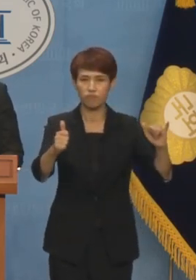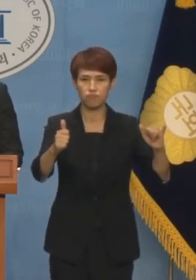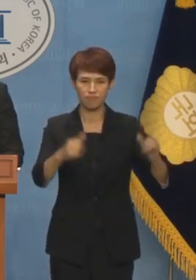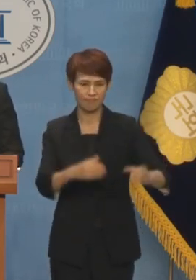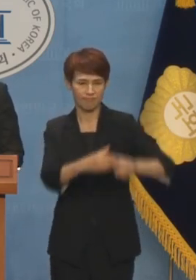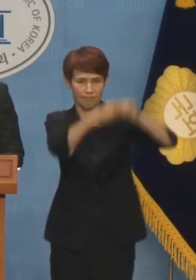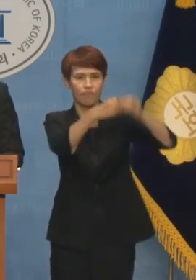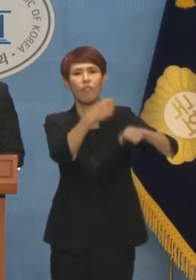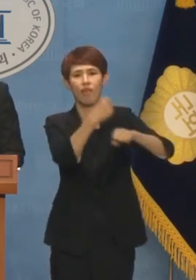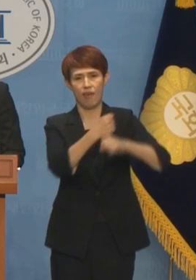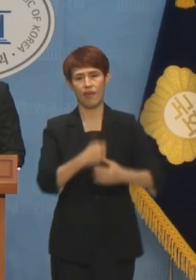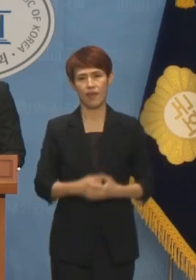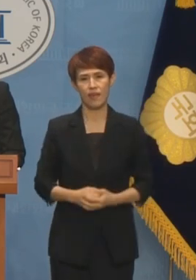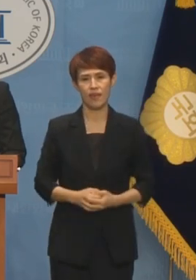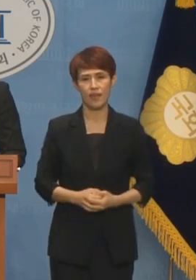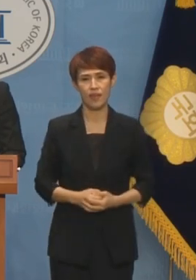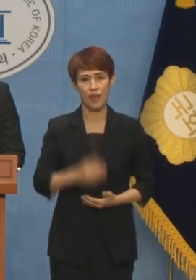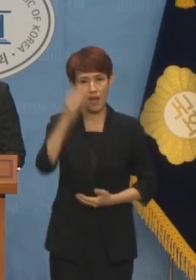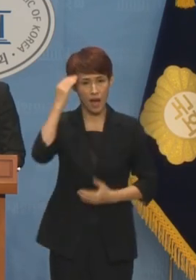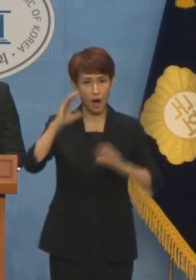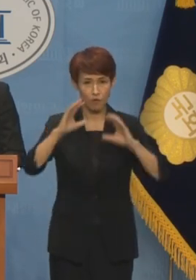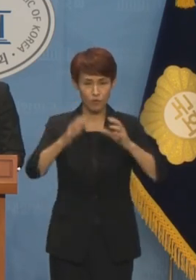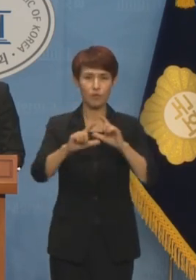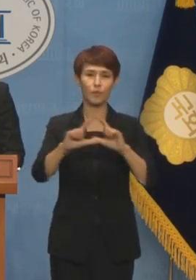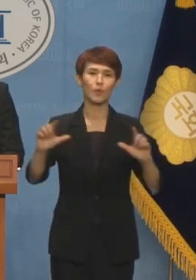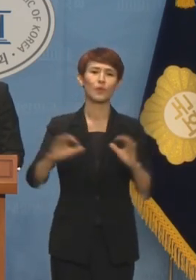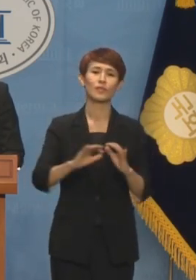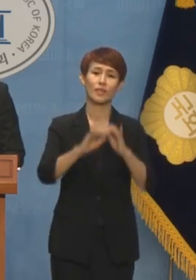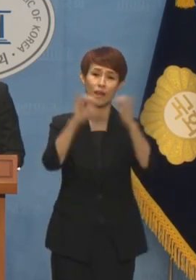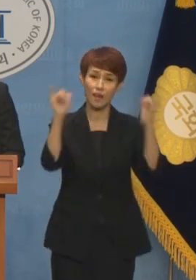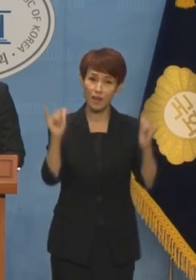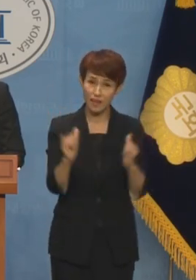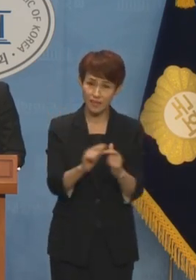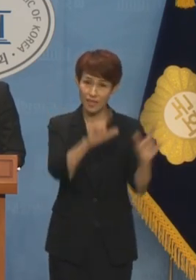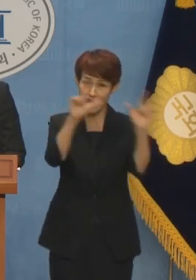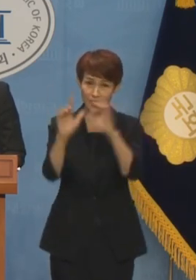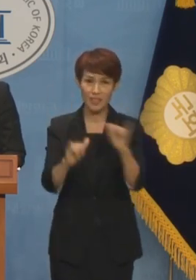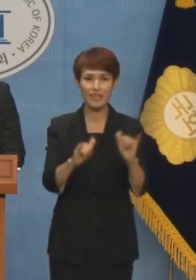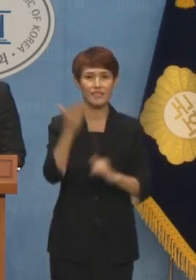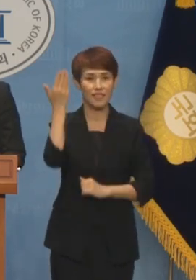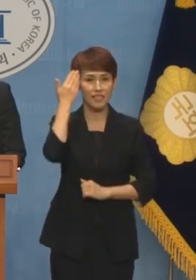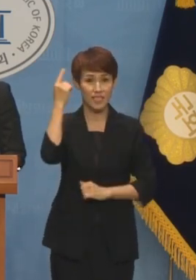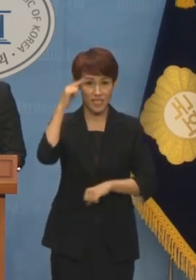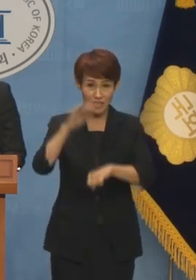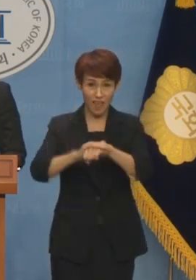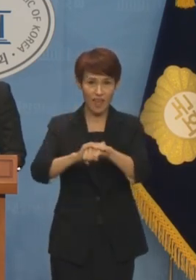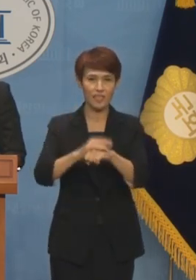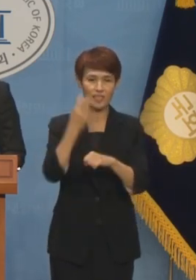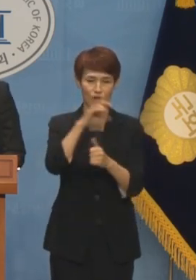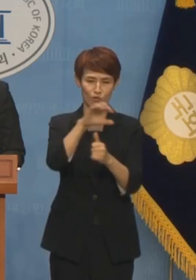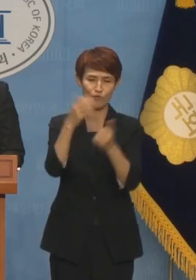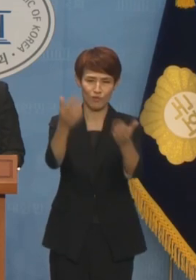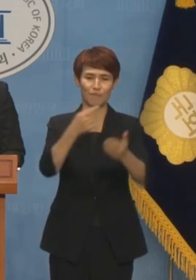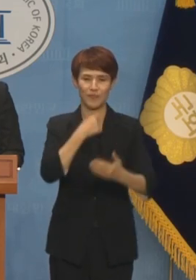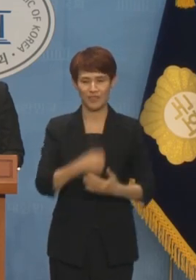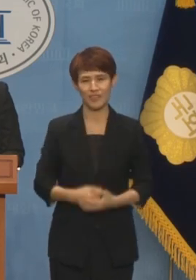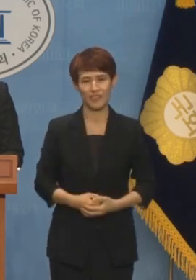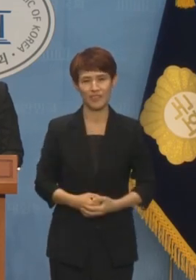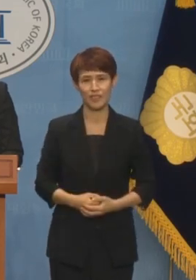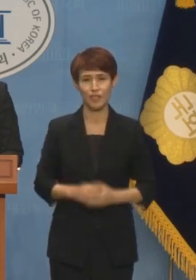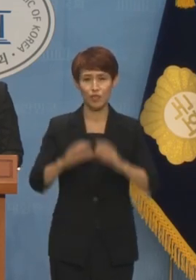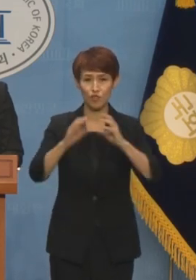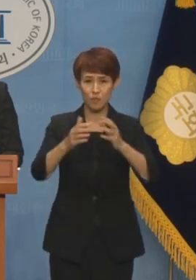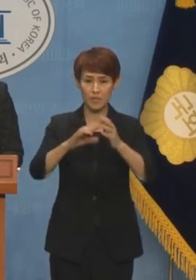맞서 싸우겠습니다. 대한민국 보통 사람들의 상식과 지혜를 지켜내겠습니다. 누군가 국민